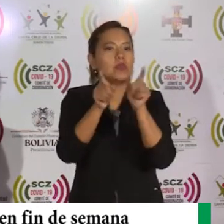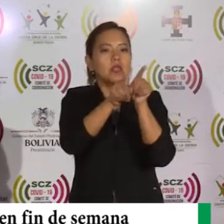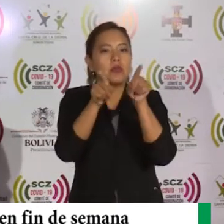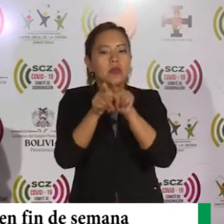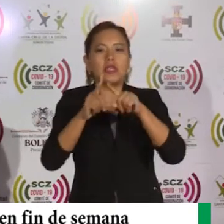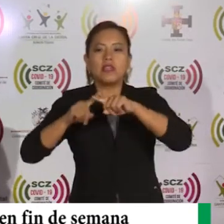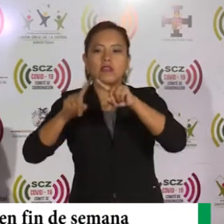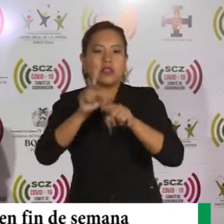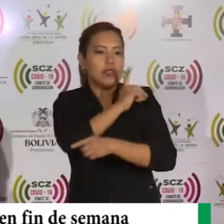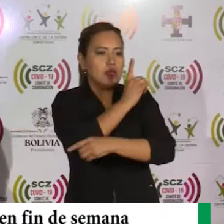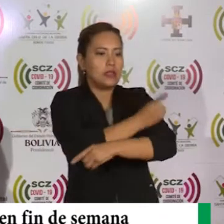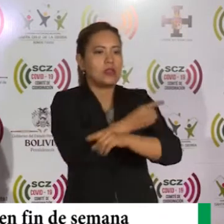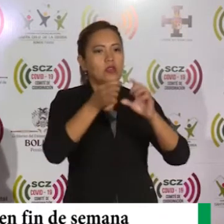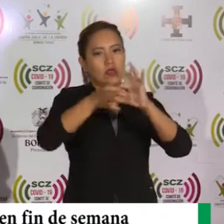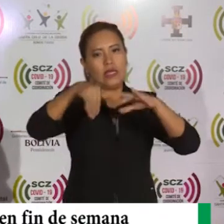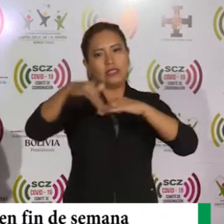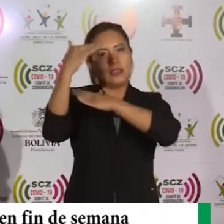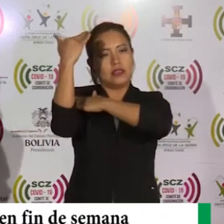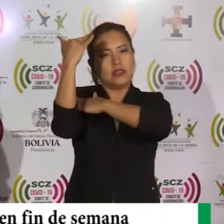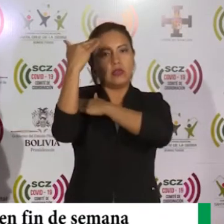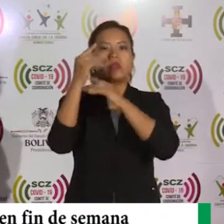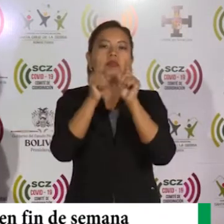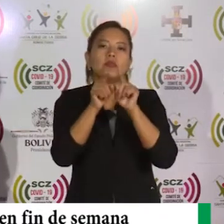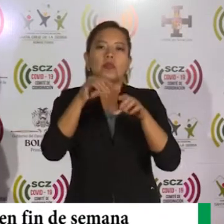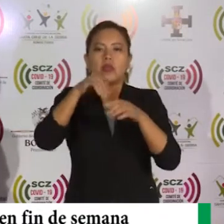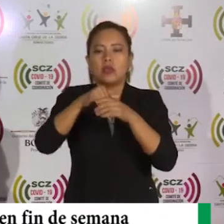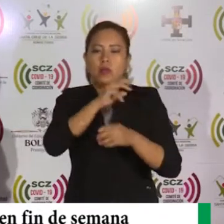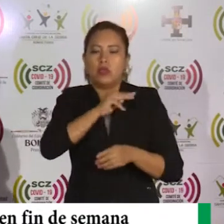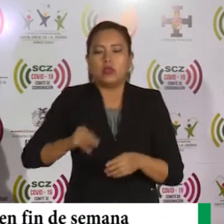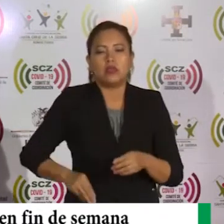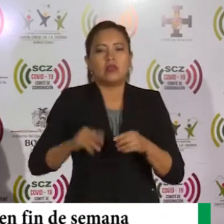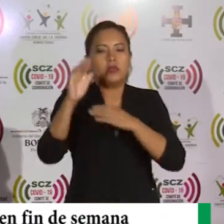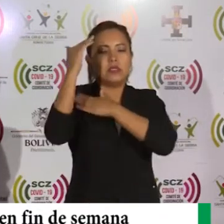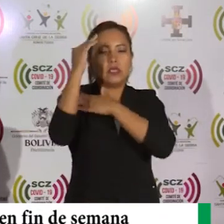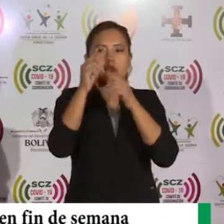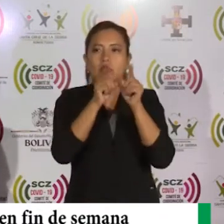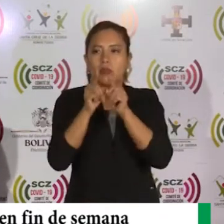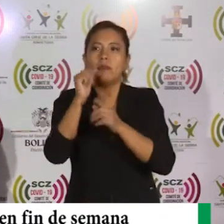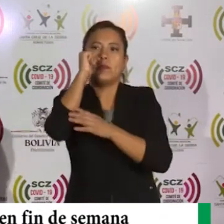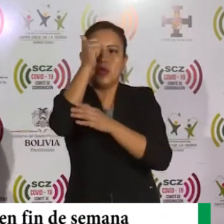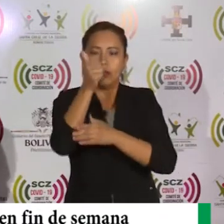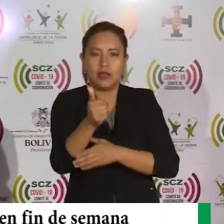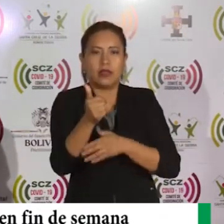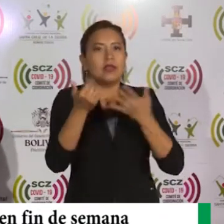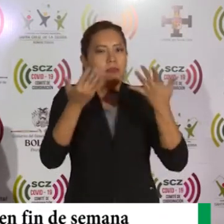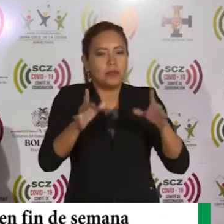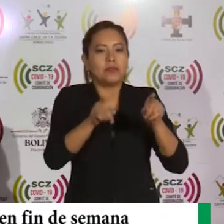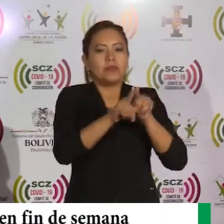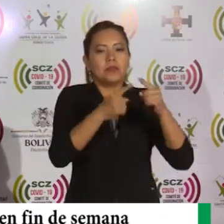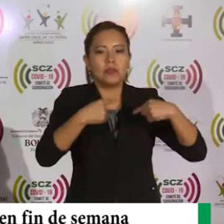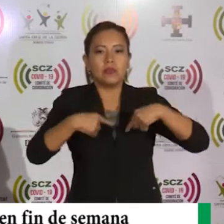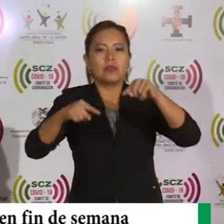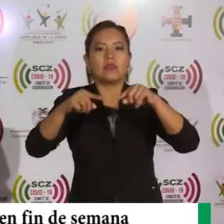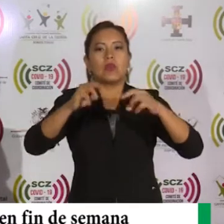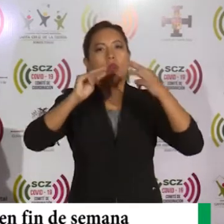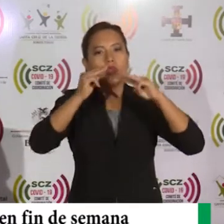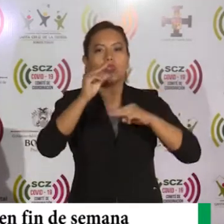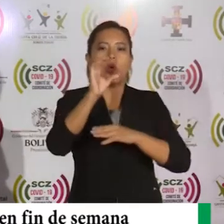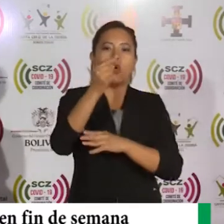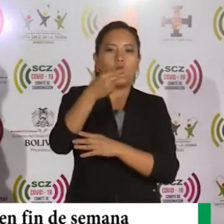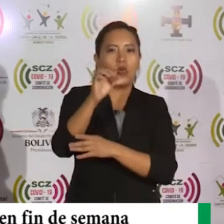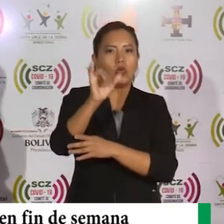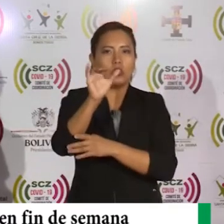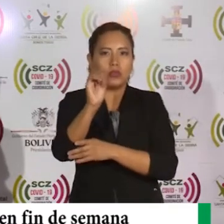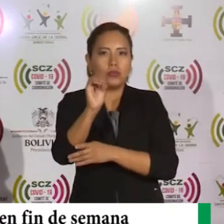los distritos de Santa Cruz de la Sierra, en el municipio cruceño, vamos a estar el día de mañana en Montero Hoyos, Paurito y